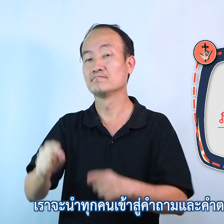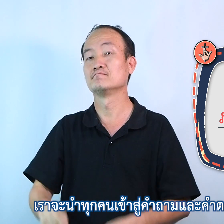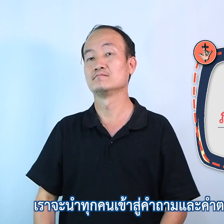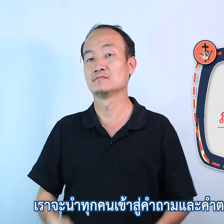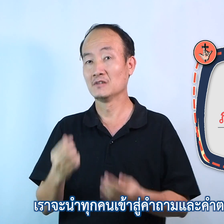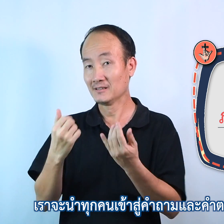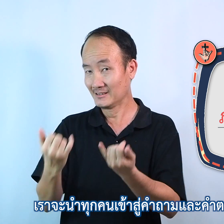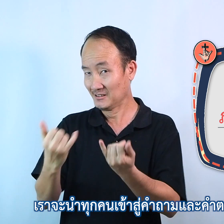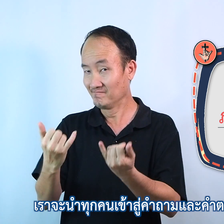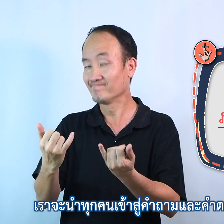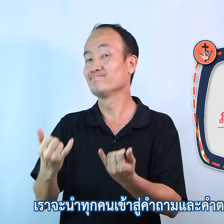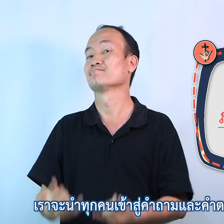ครับ